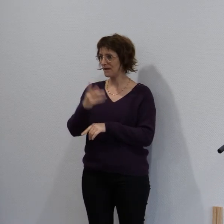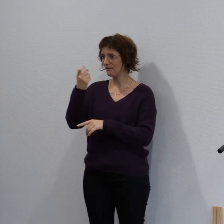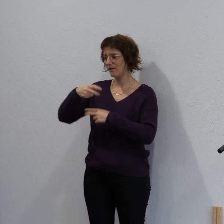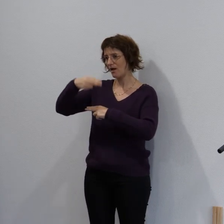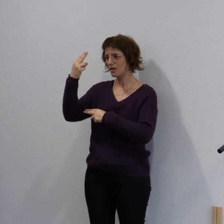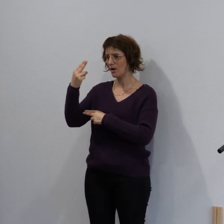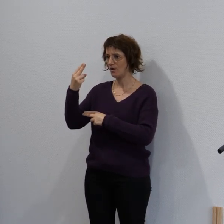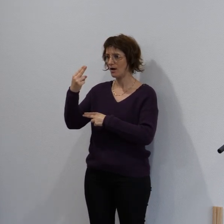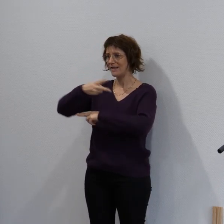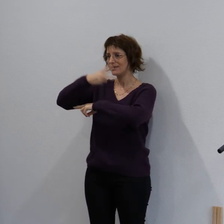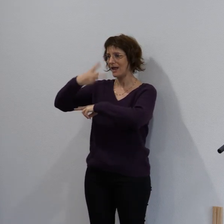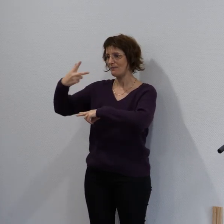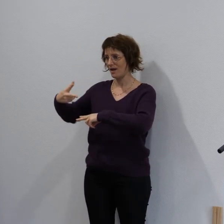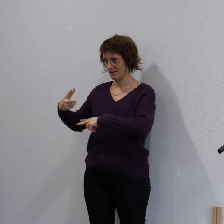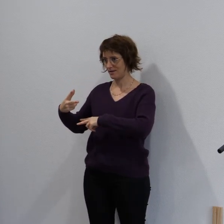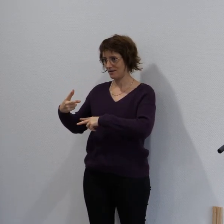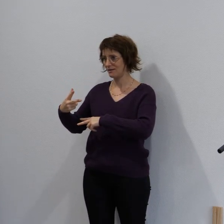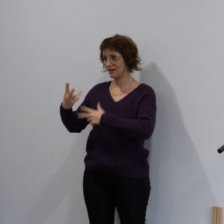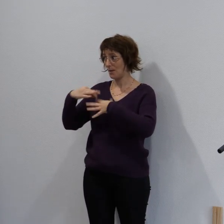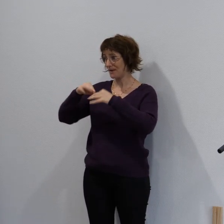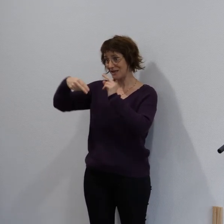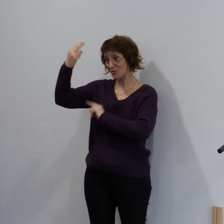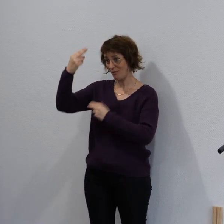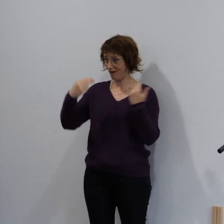danoise, donc d'un pays qui s'appelle le Danemark, d'accord.